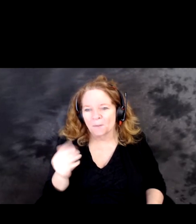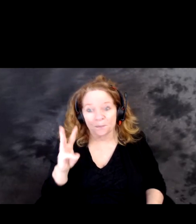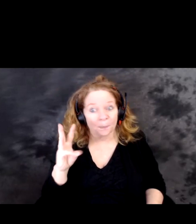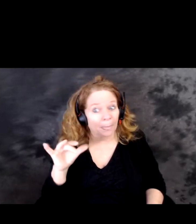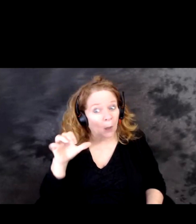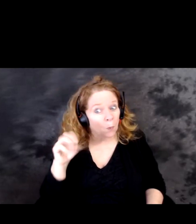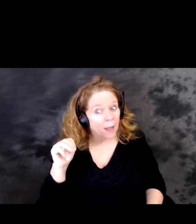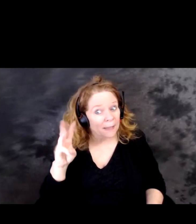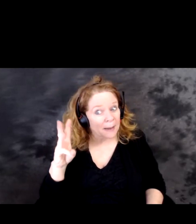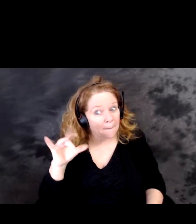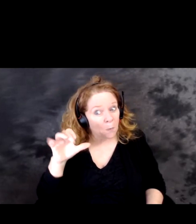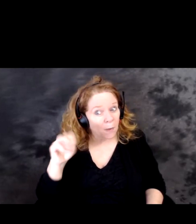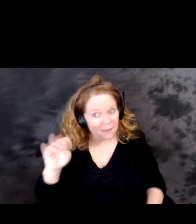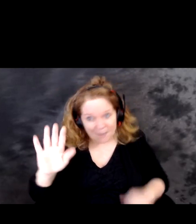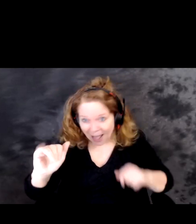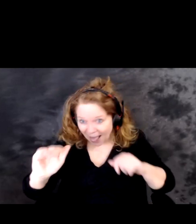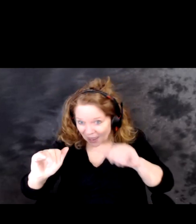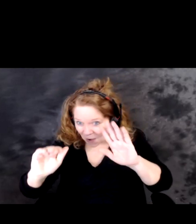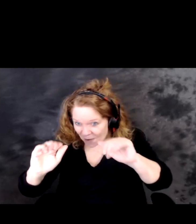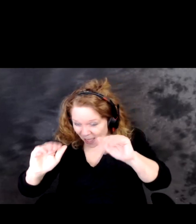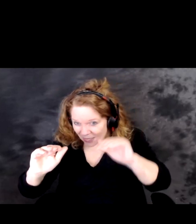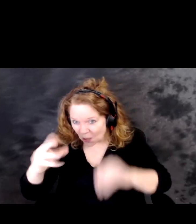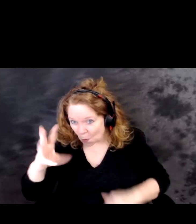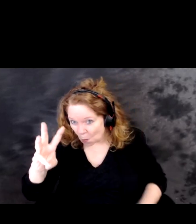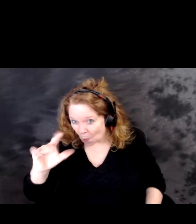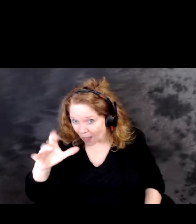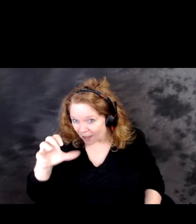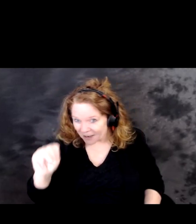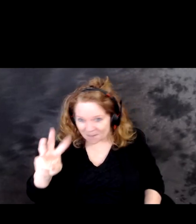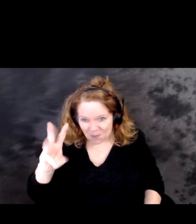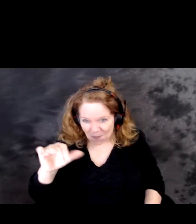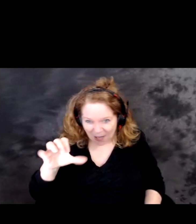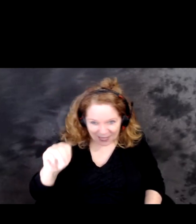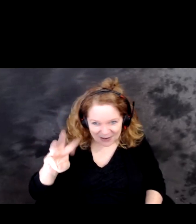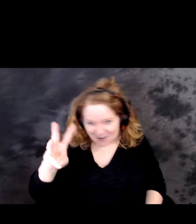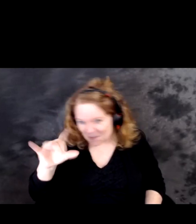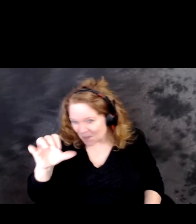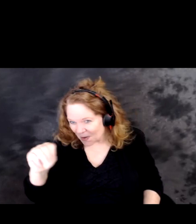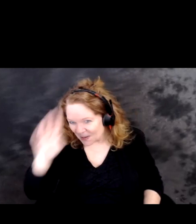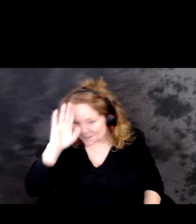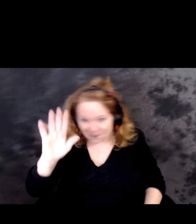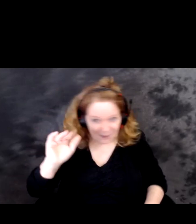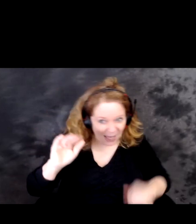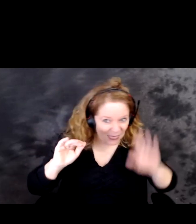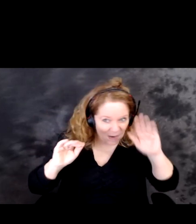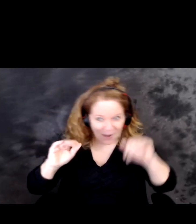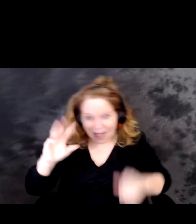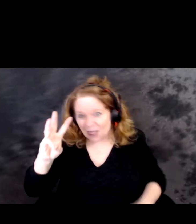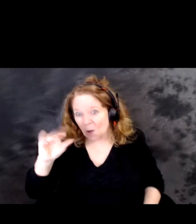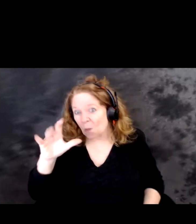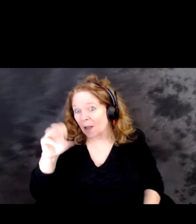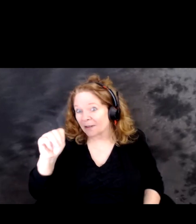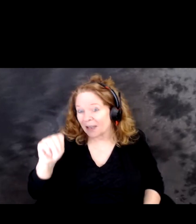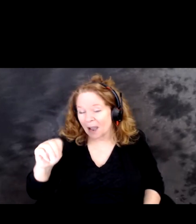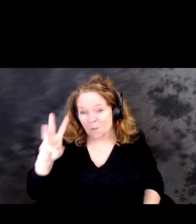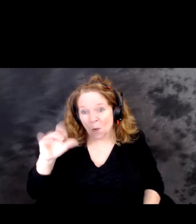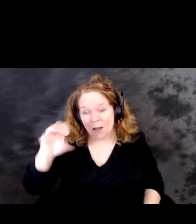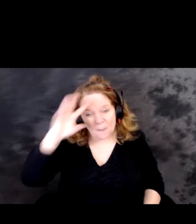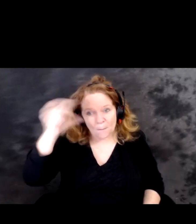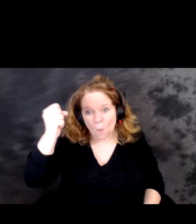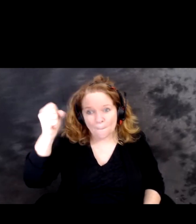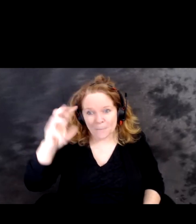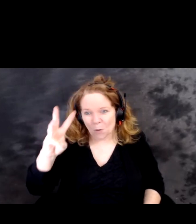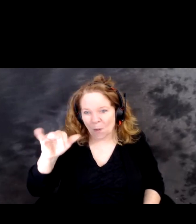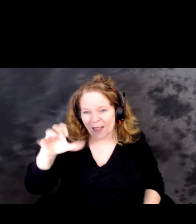Aquí vamos, William, William. Hola, William. Hola, hola, William, William. Hola, hola,